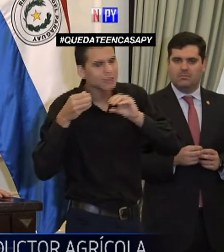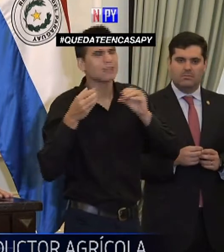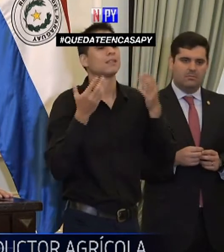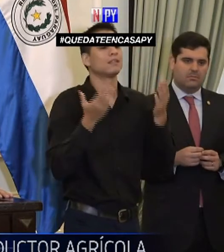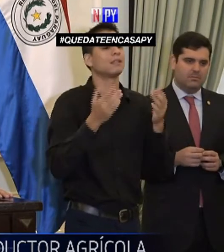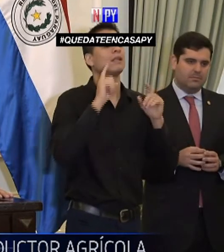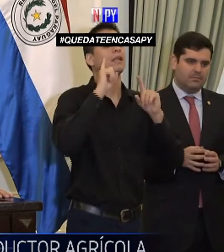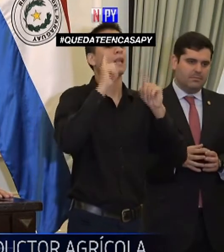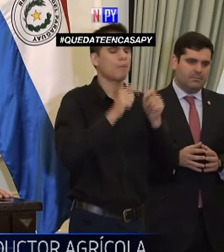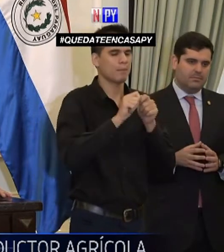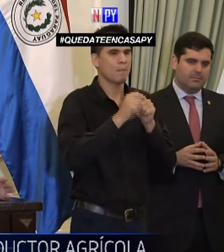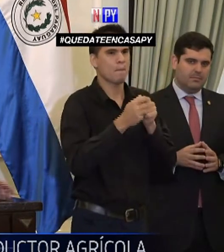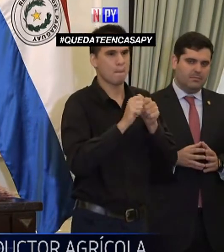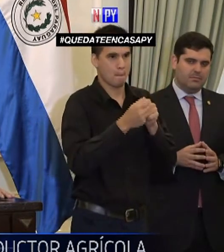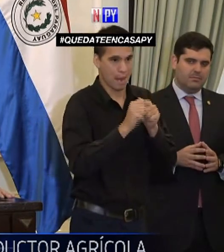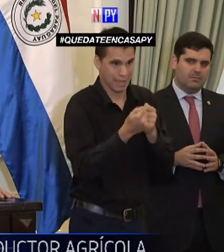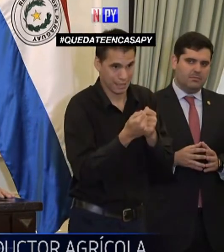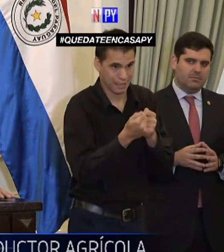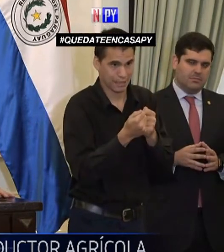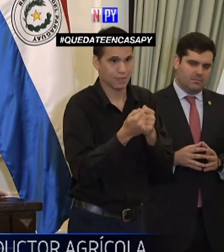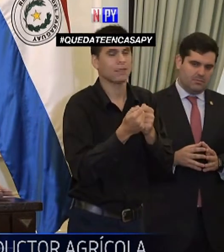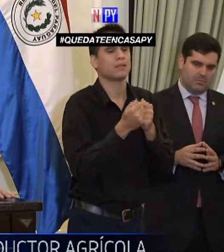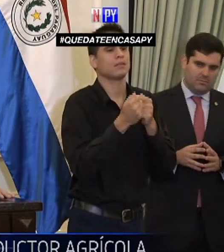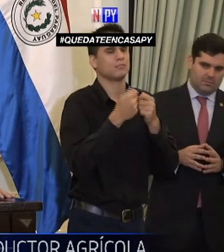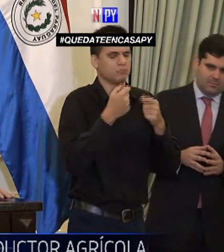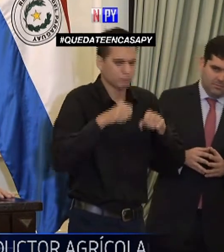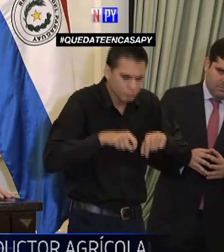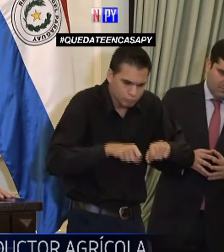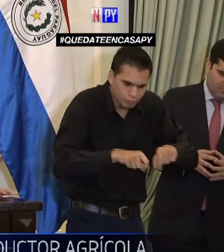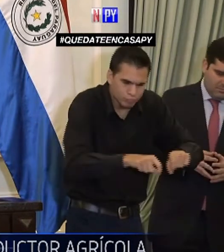es maní, y lo que son las huertas, pues,